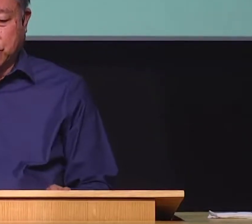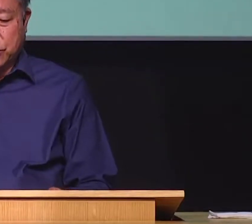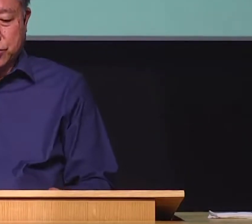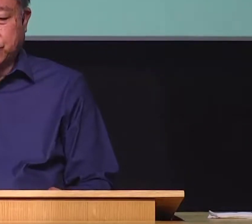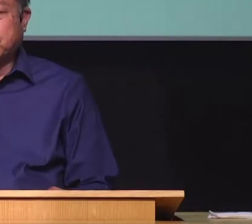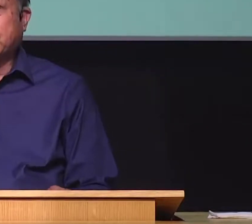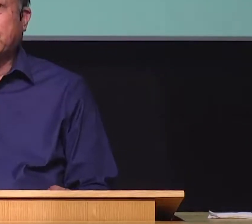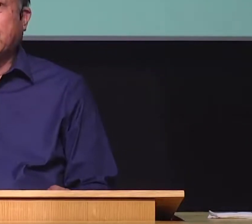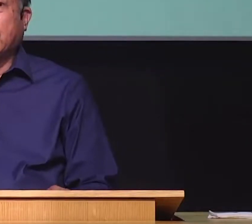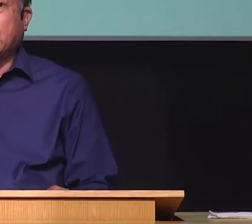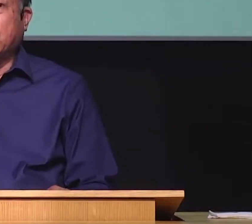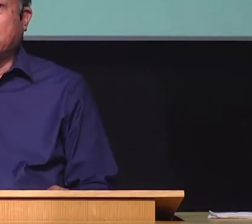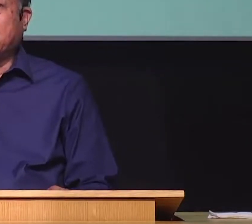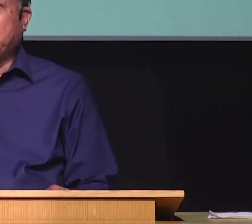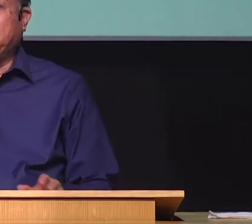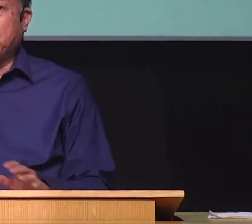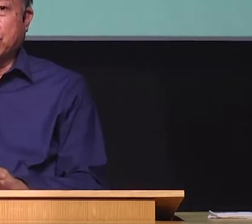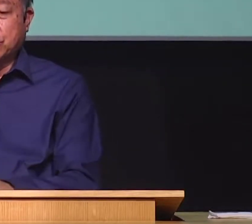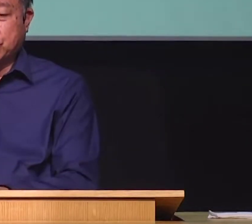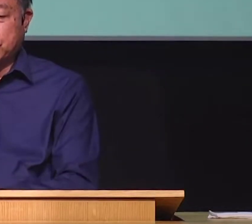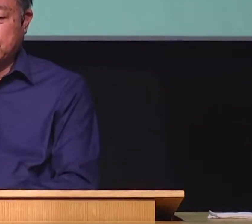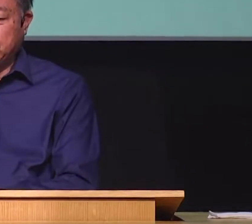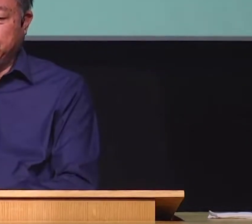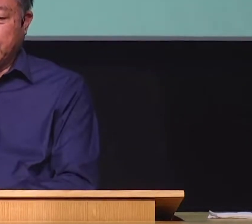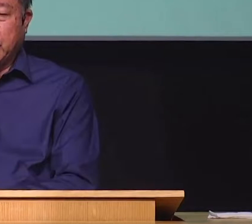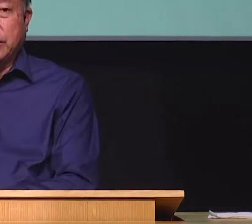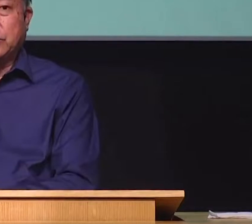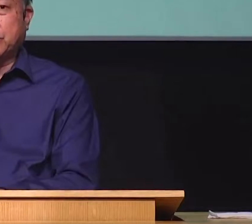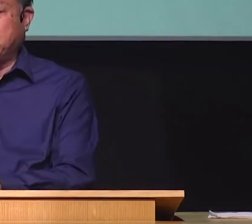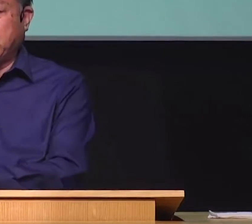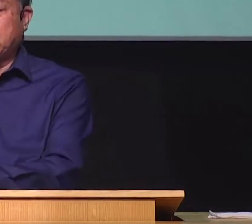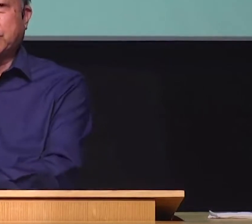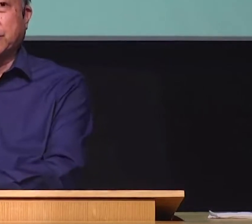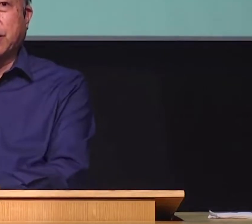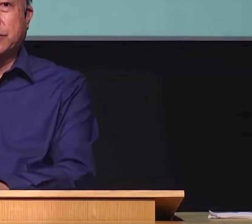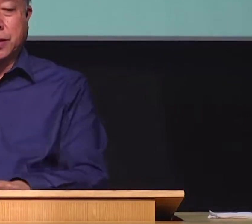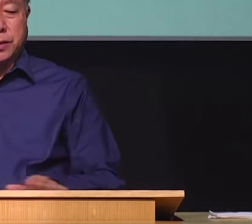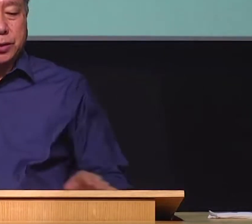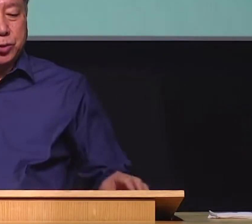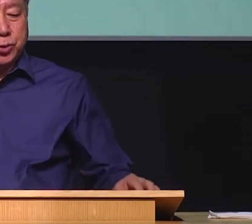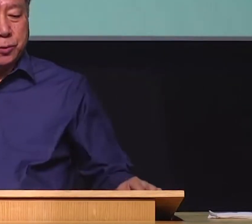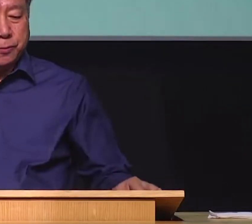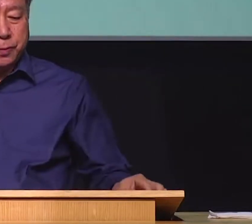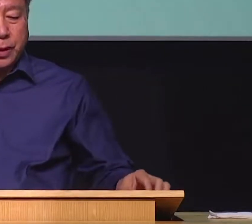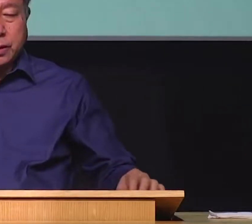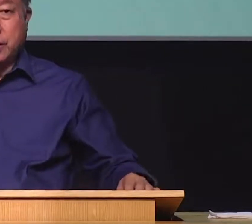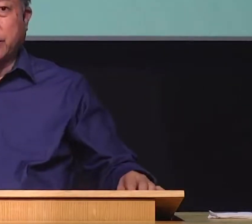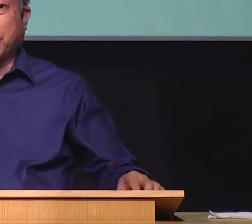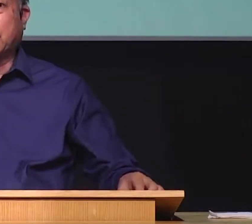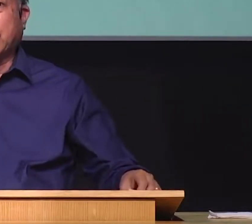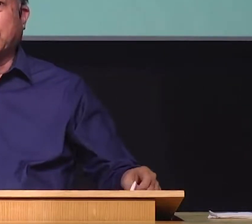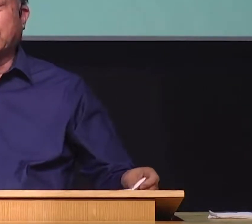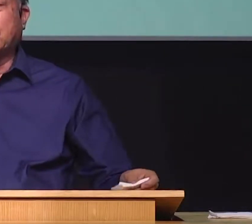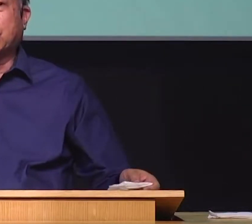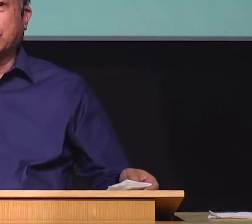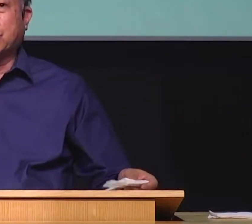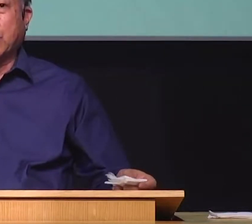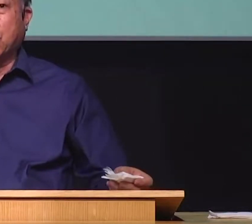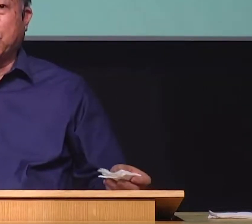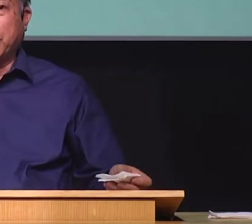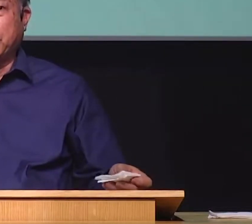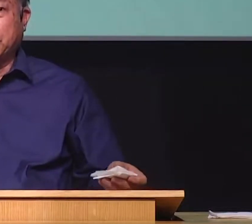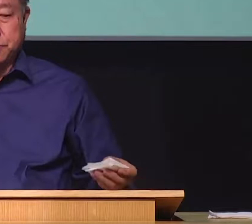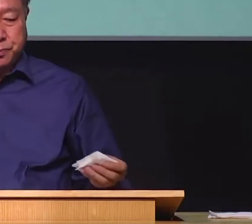Sejam todos muito bem-vindos, queridos irmãos e irmãs em Cristo, e também os amigos que